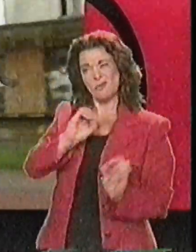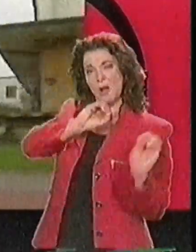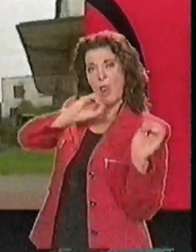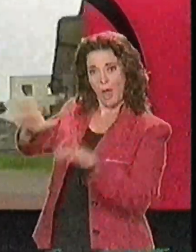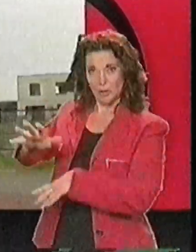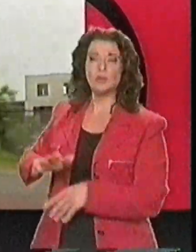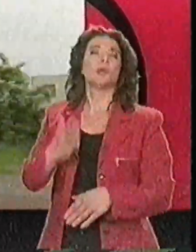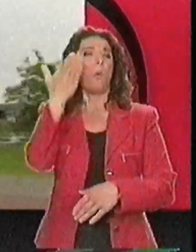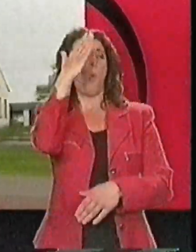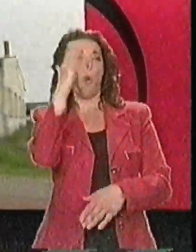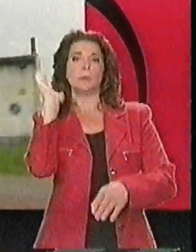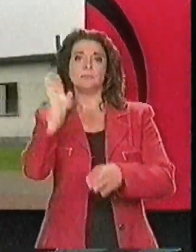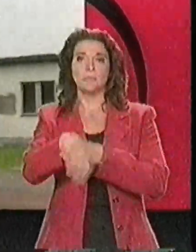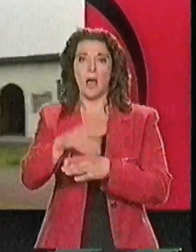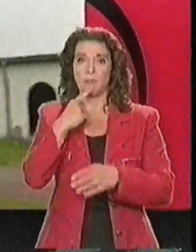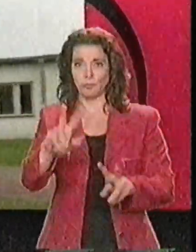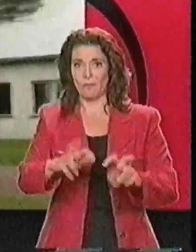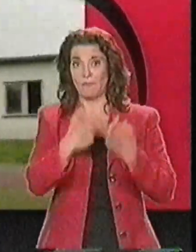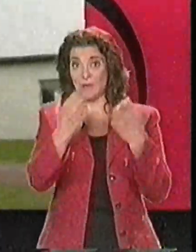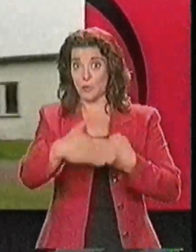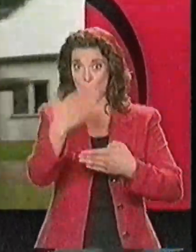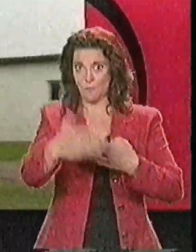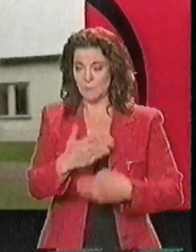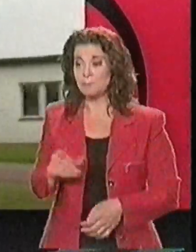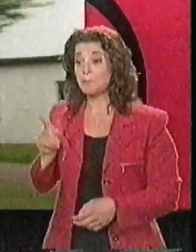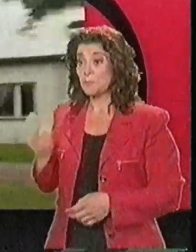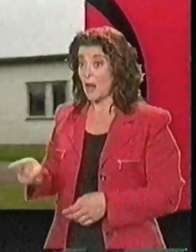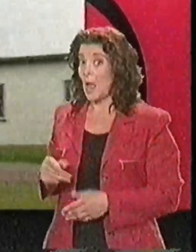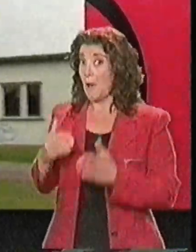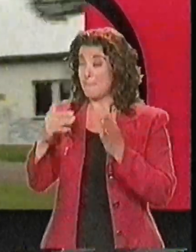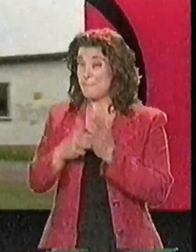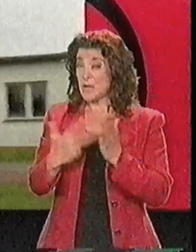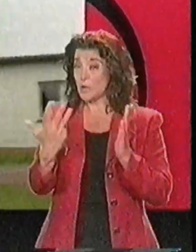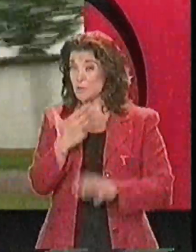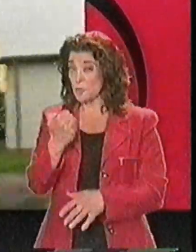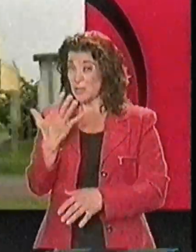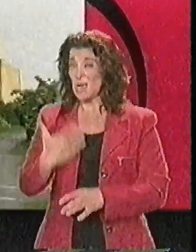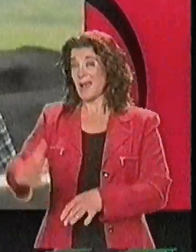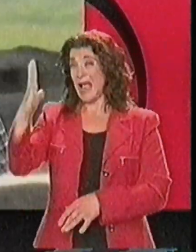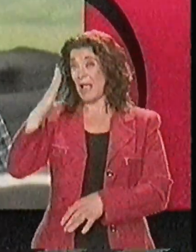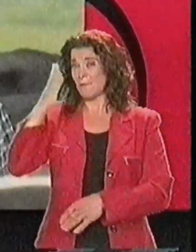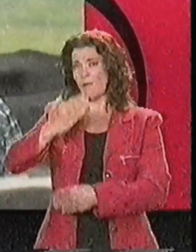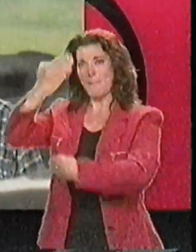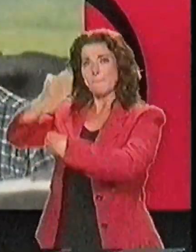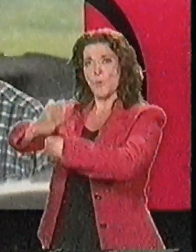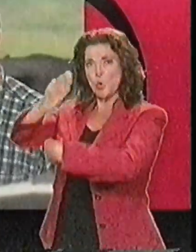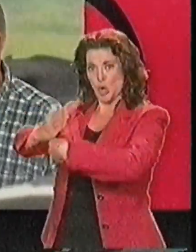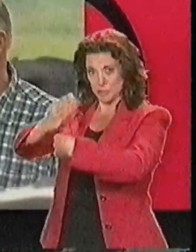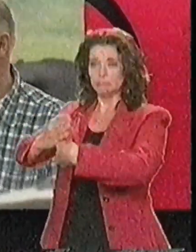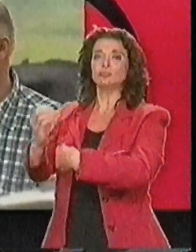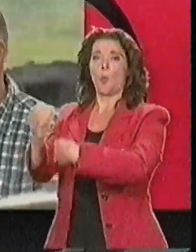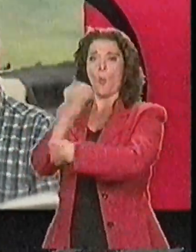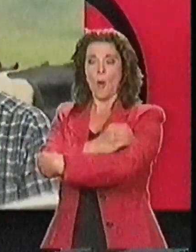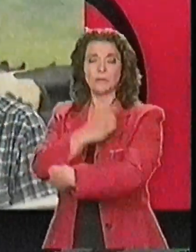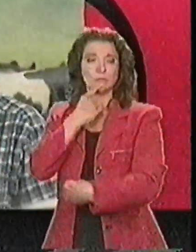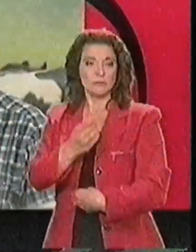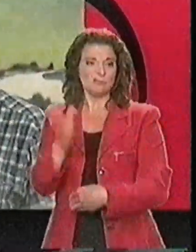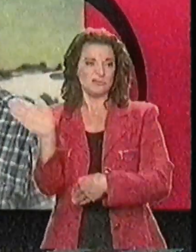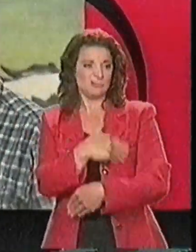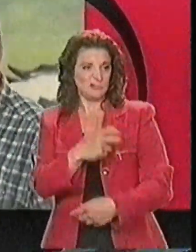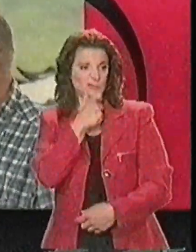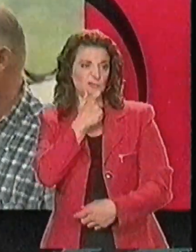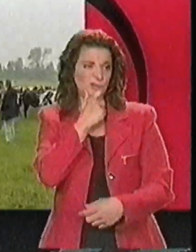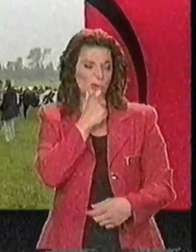dixième de la population, à avoir fui ce land de l'ancienne RDA, traditionnellement agricole. Et pour les fermiers restés sur place, la vie